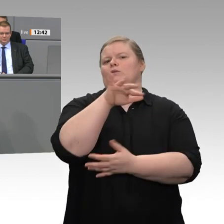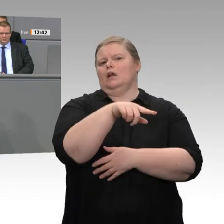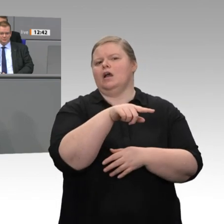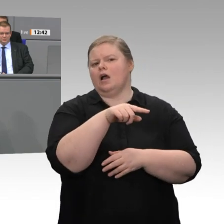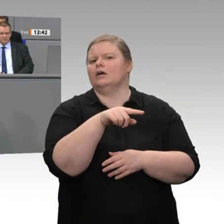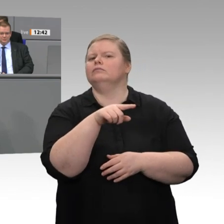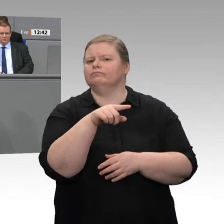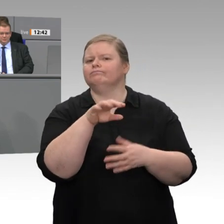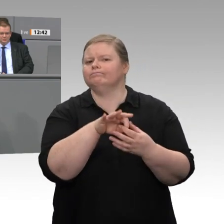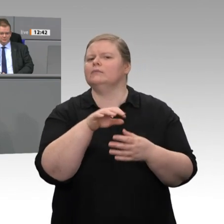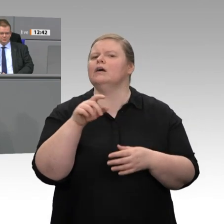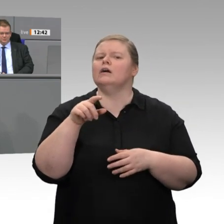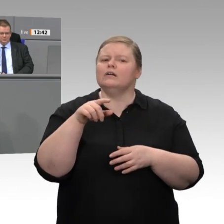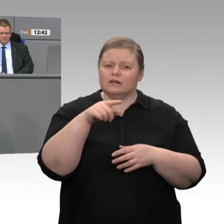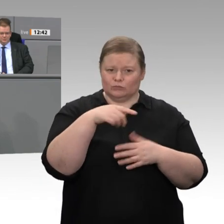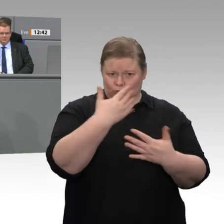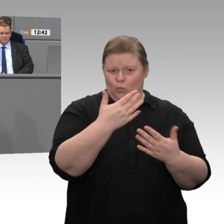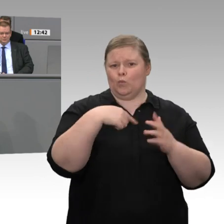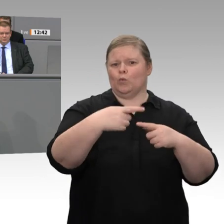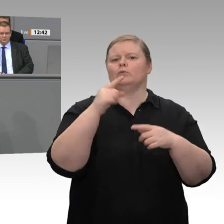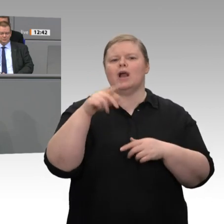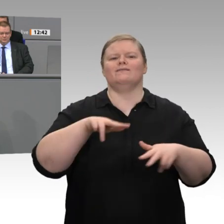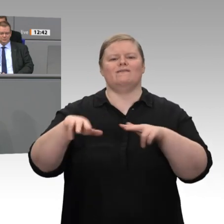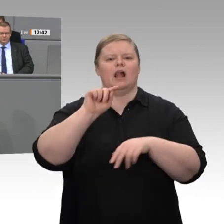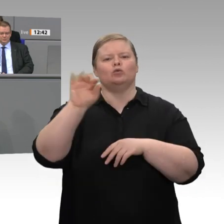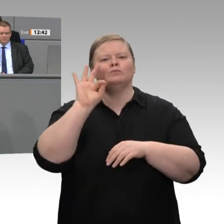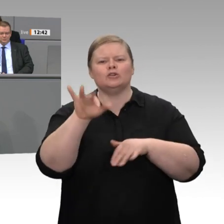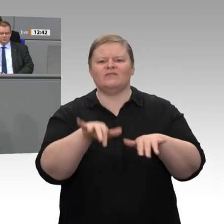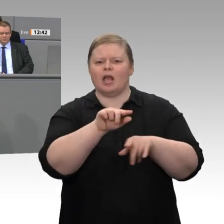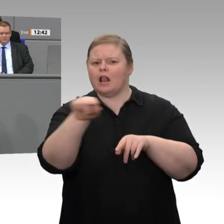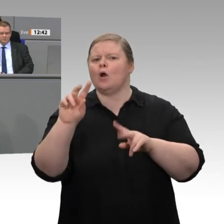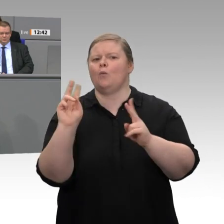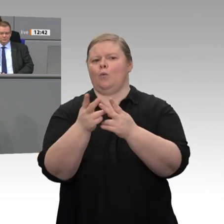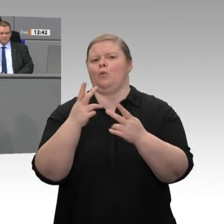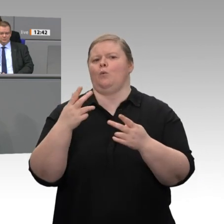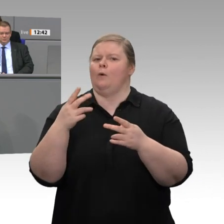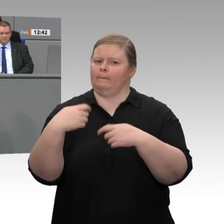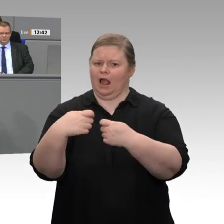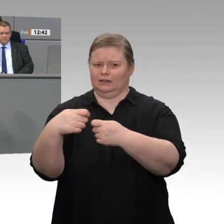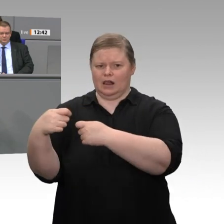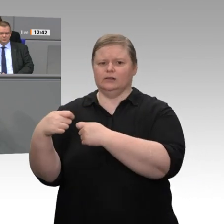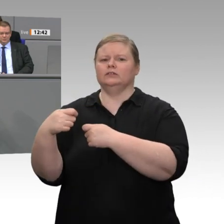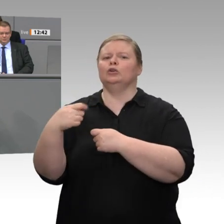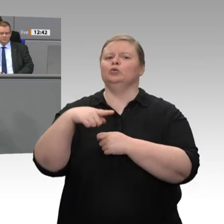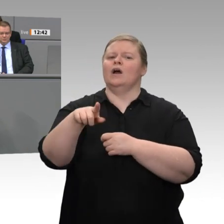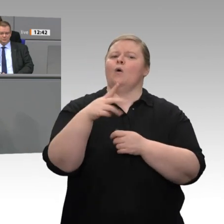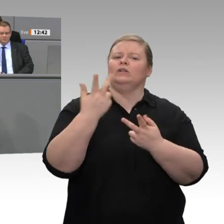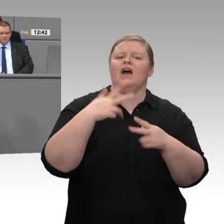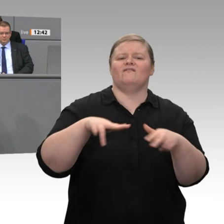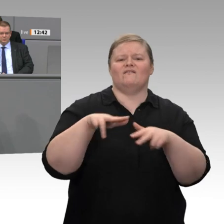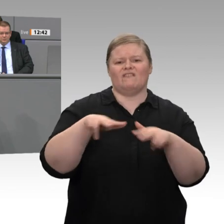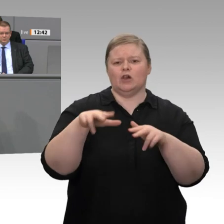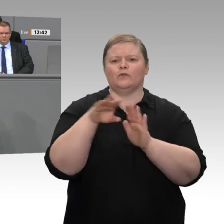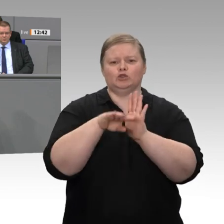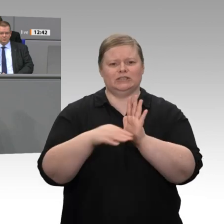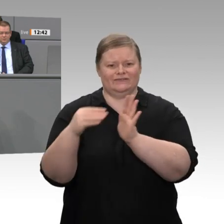man in Verwaltungsvorschriften oder beispielsweise in Erlassen festlegt. Wenn die Verwaltung dann aber so gebunden ist, Stichwort Ermessensreduzierung